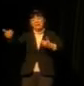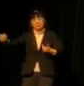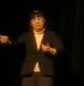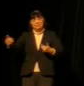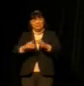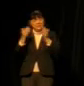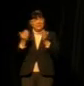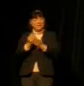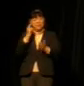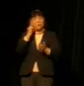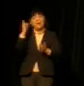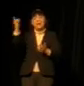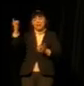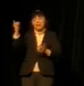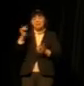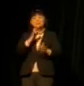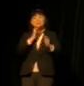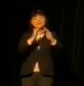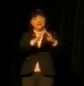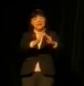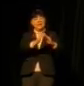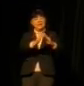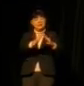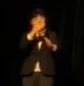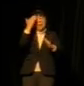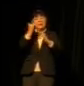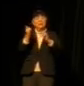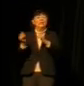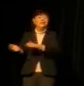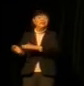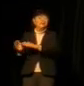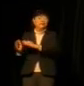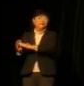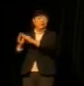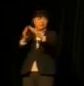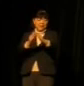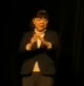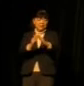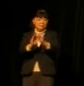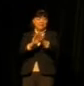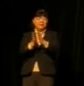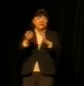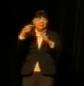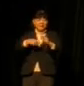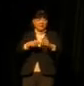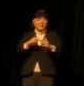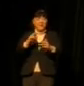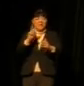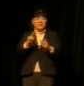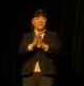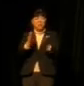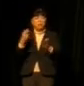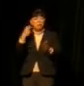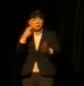がいいですね、 お母さんの実家に行きましたね。若い方はね、県内の二本松とか福島とか、あとはいろいろ会